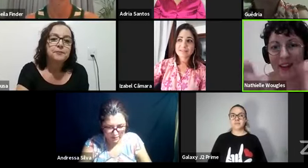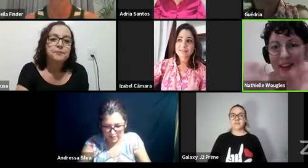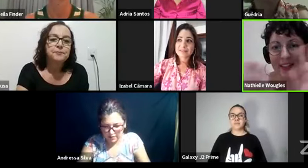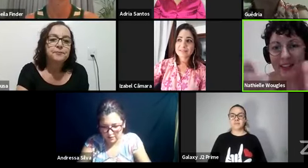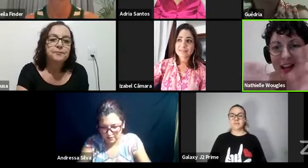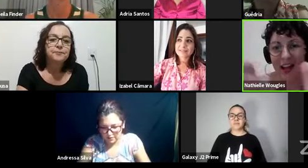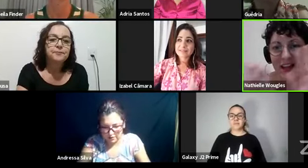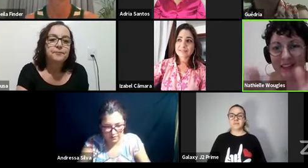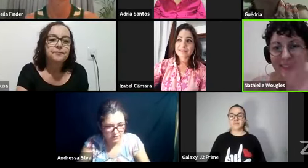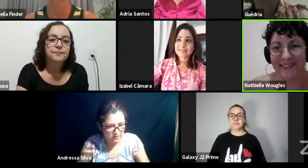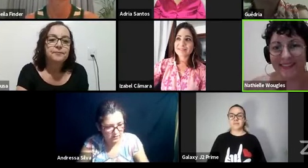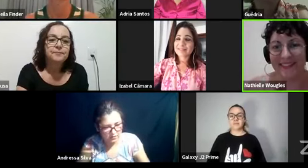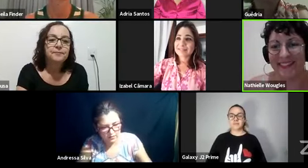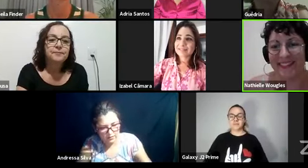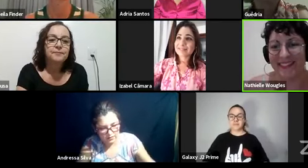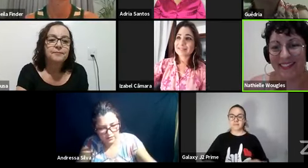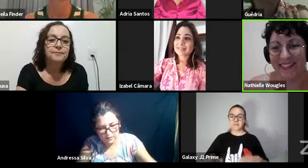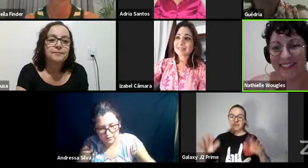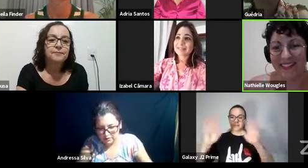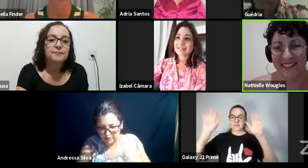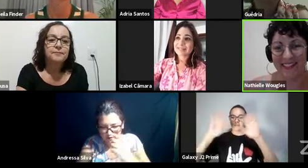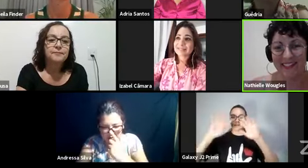Ah, Andressa!